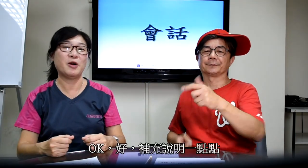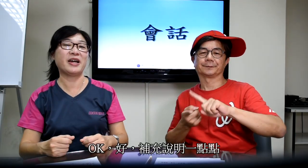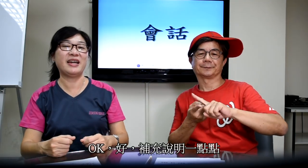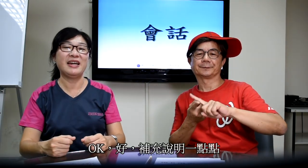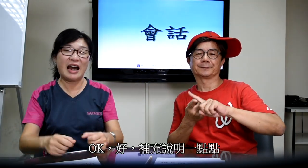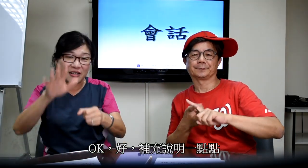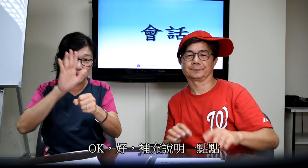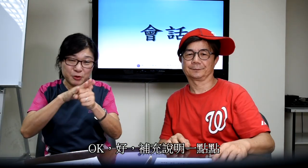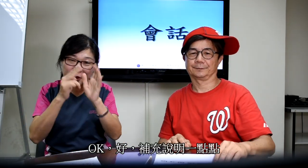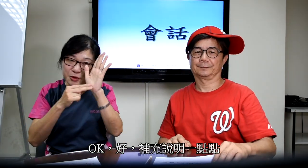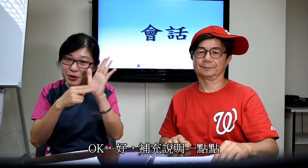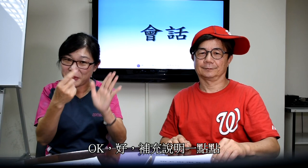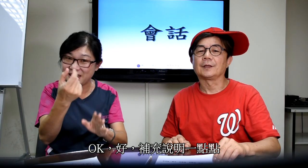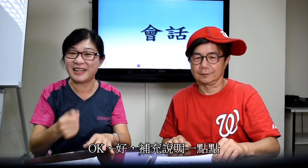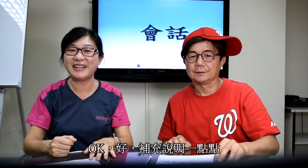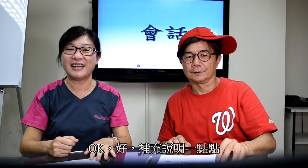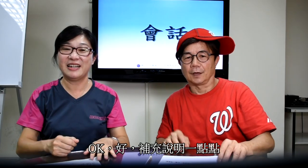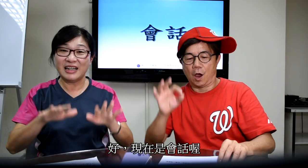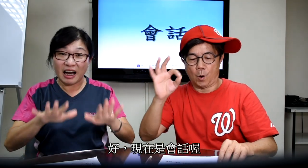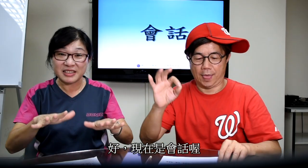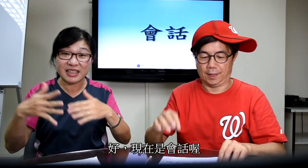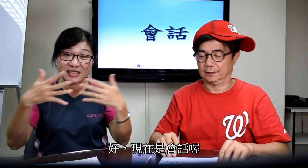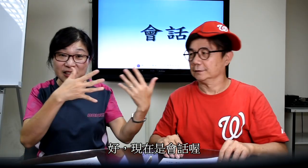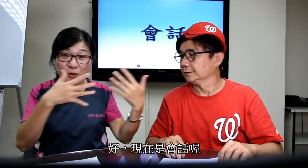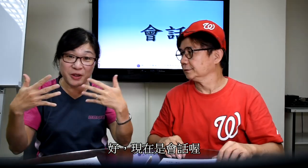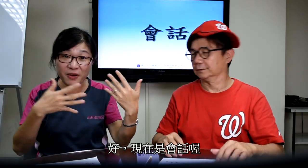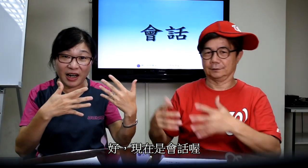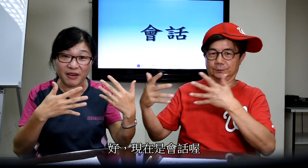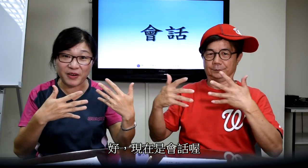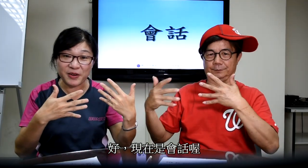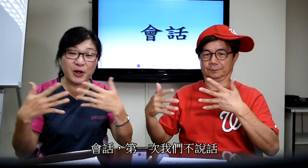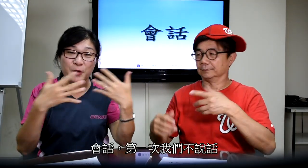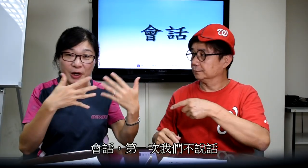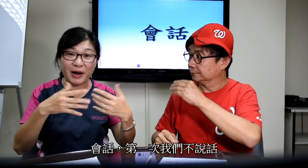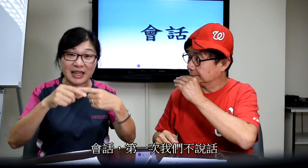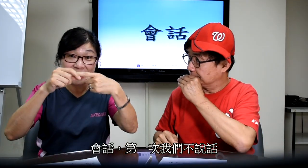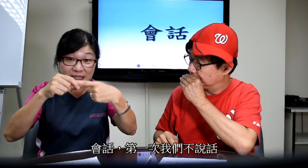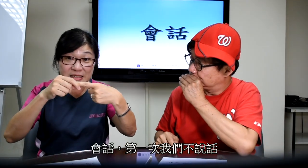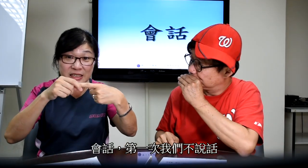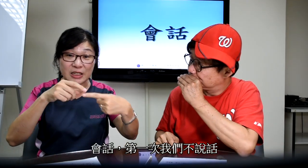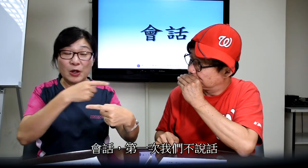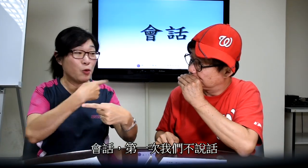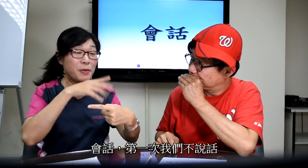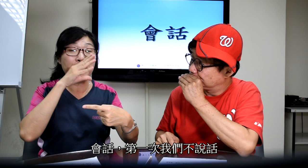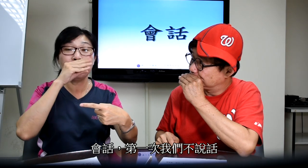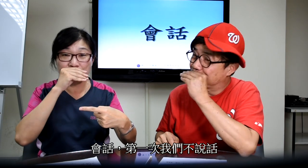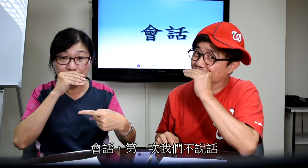OK， 好，补充说明一点点。好，现在是绘画哦，绘画第一次，我们不